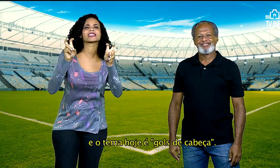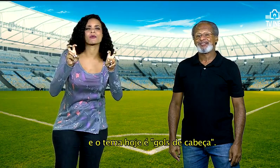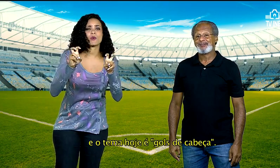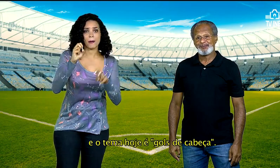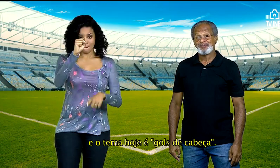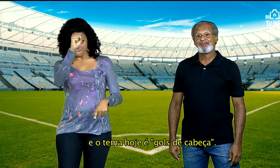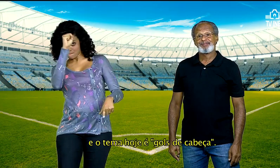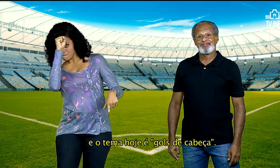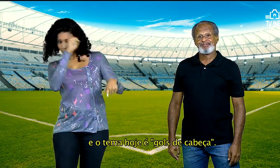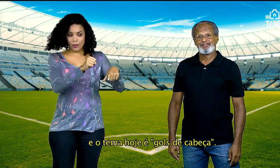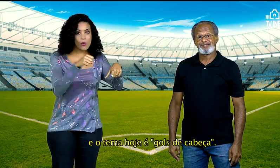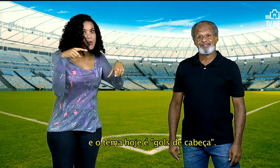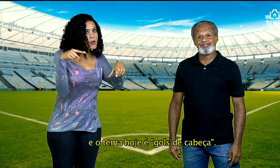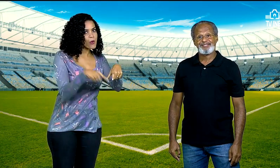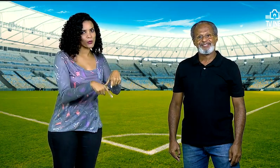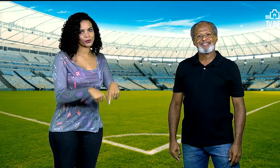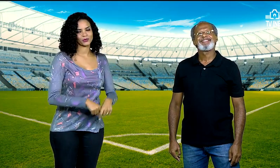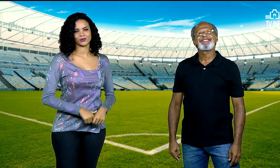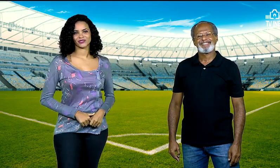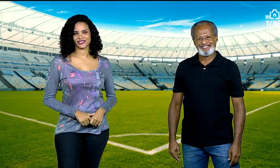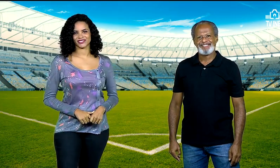tema hoje é gols de cabeça.